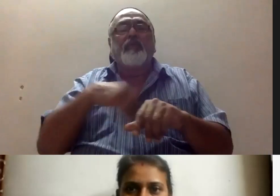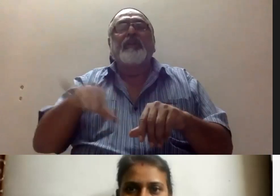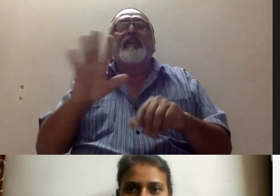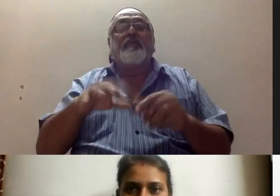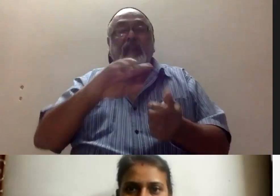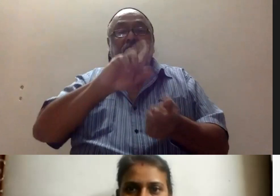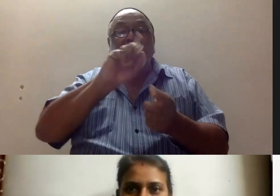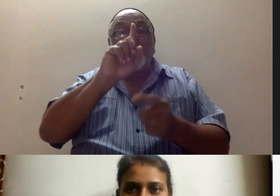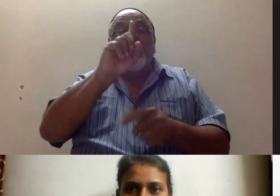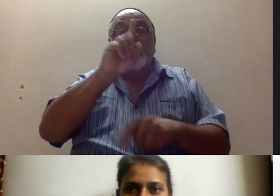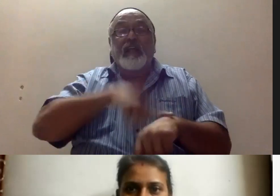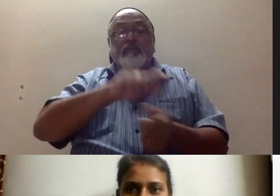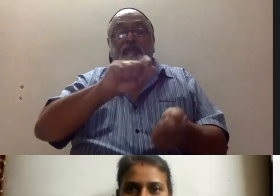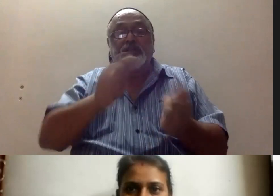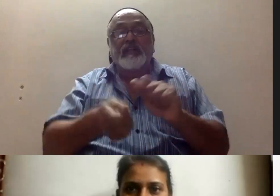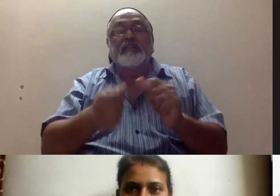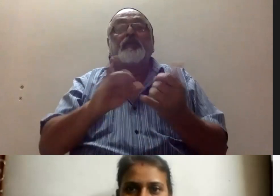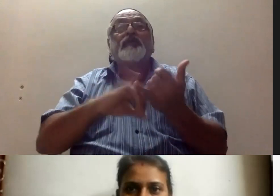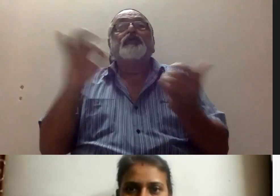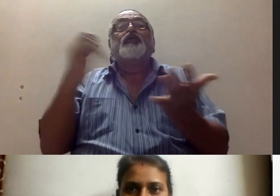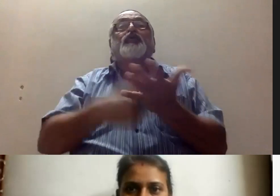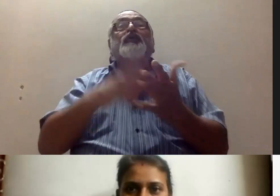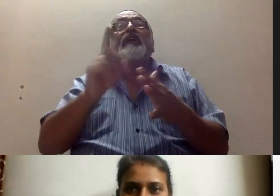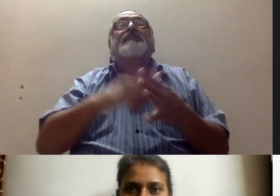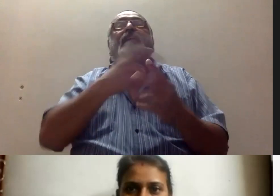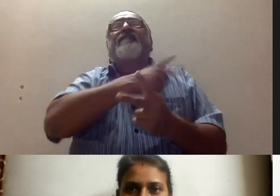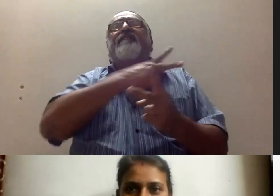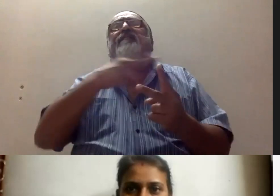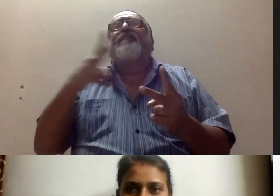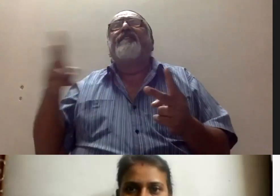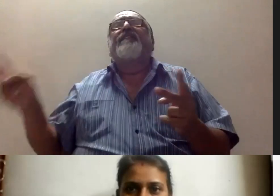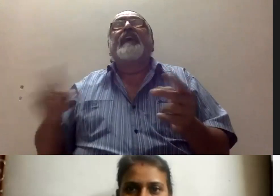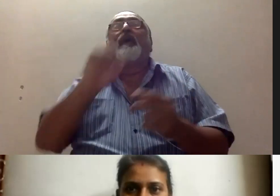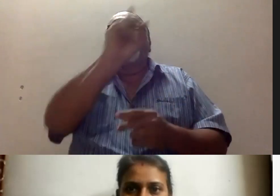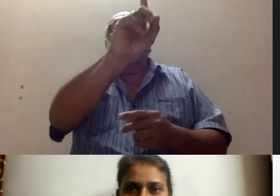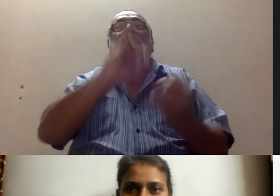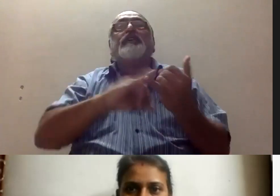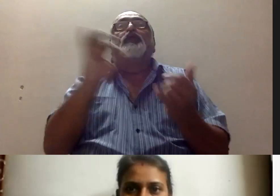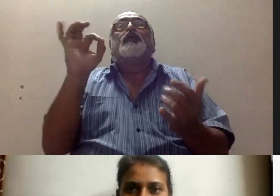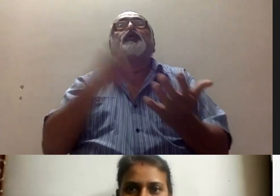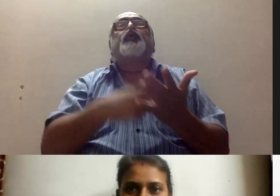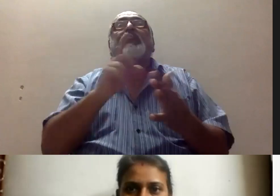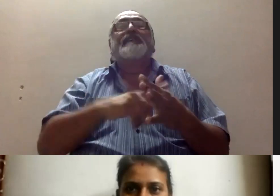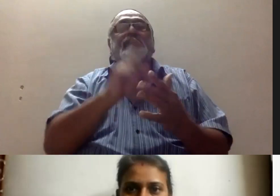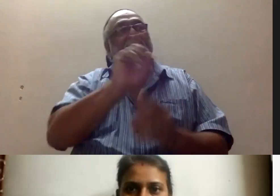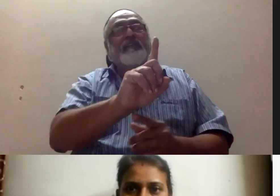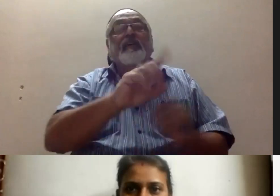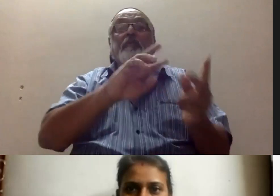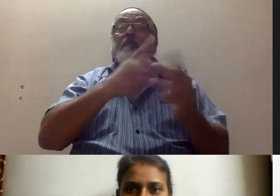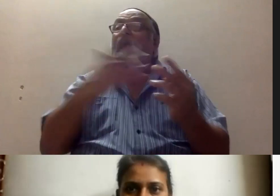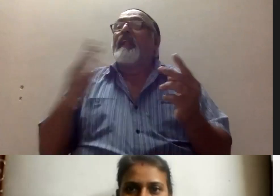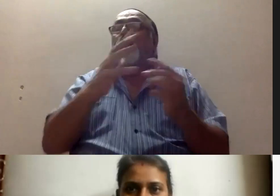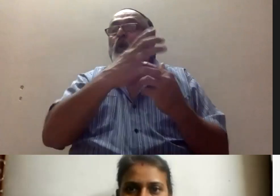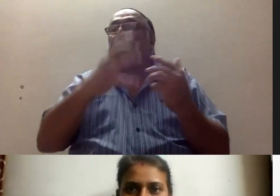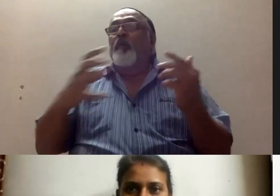है तो सूरज जैसे इतने प्रकाश हो जाते हैं, एक सूरज कई सूरज बना देती है। तो I